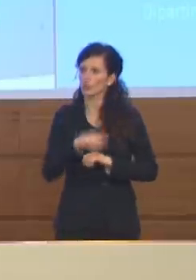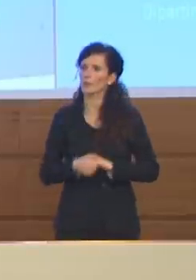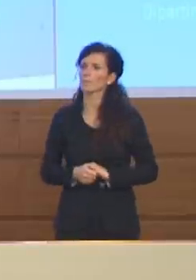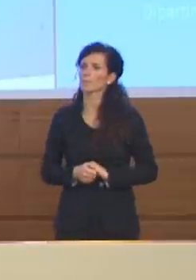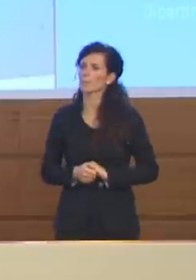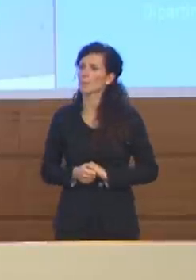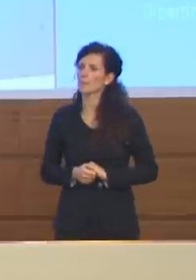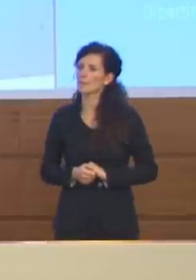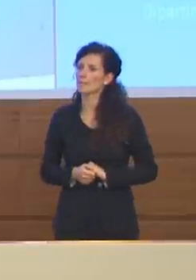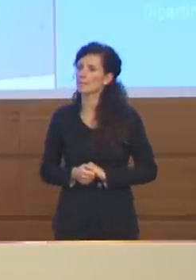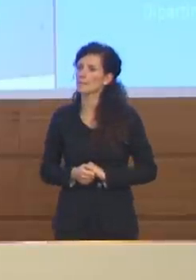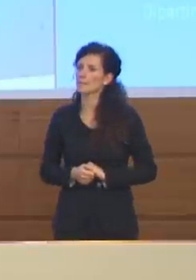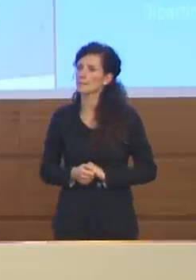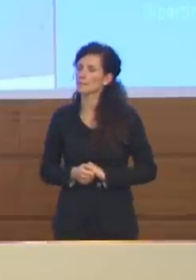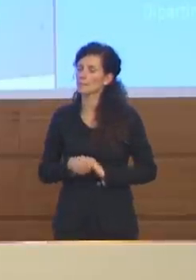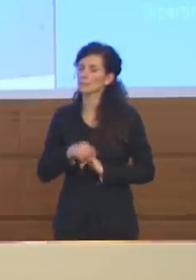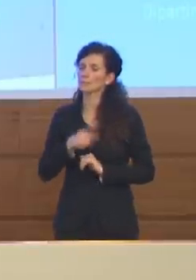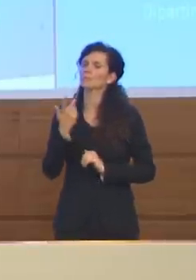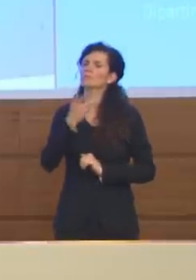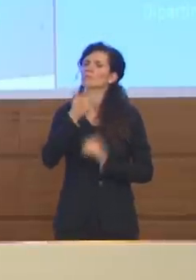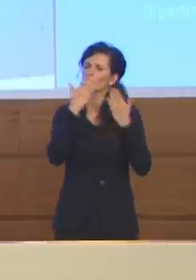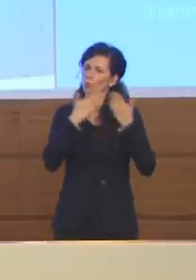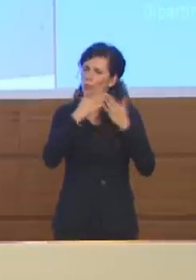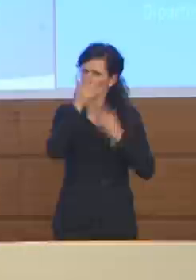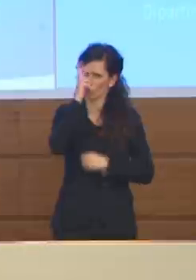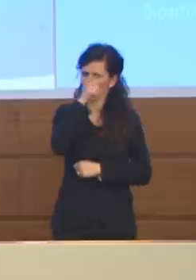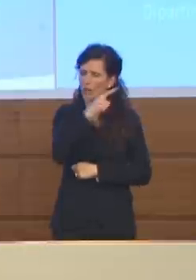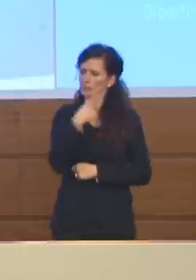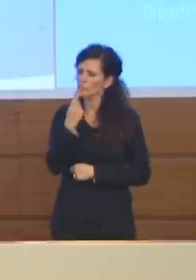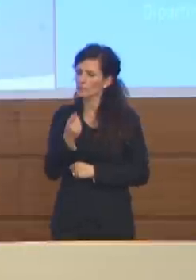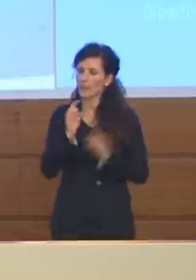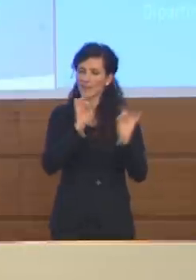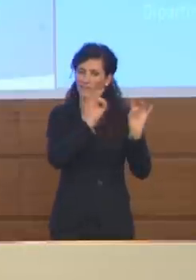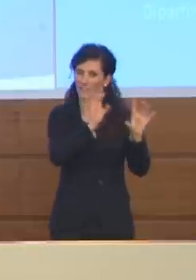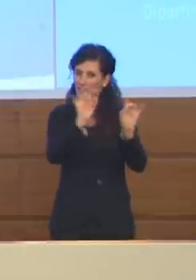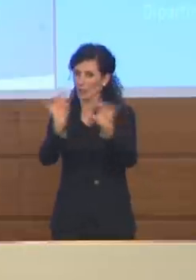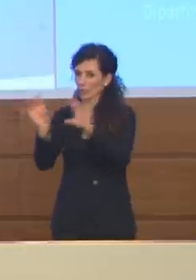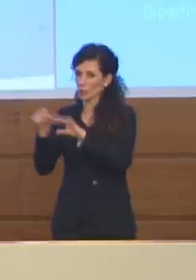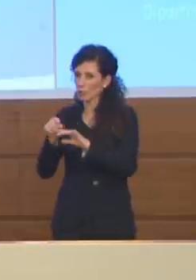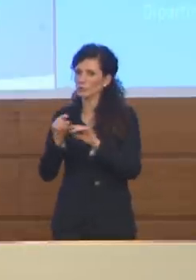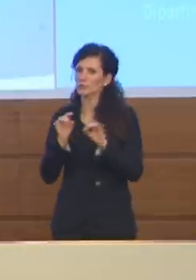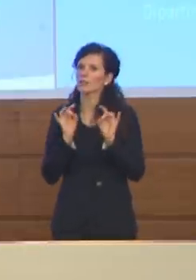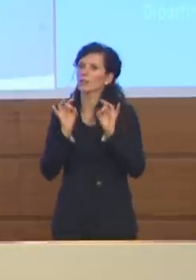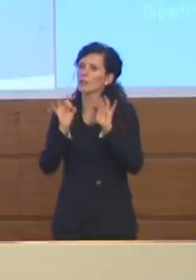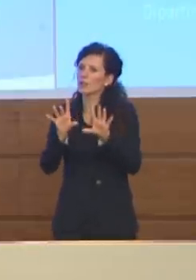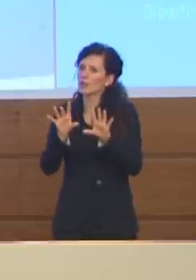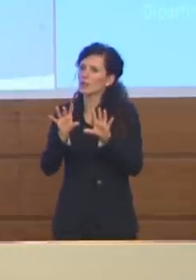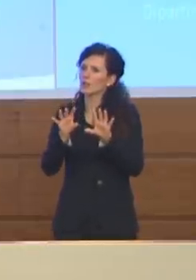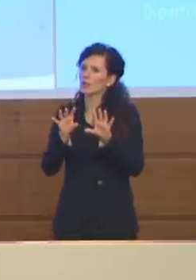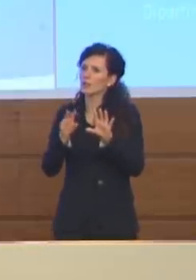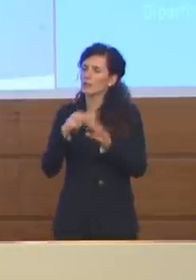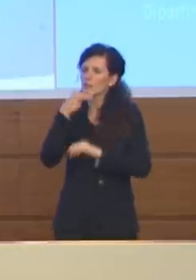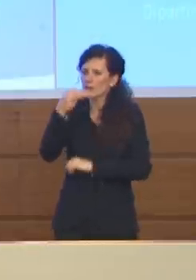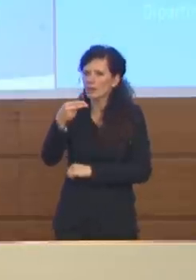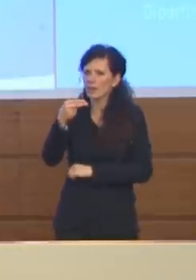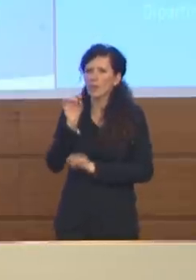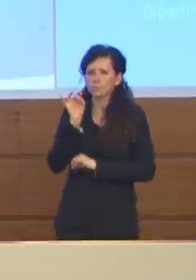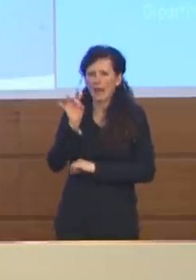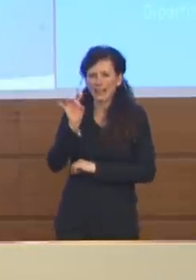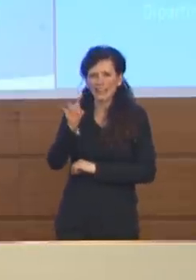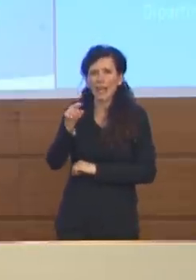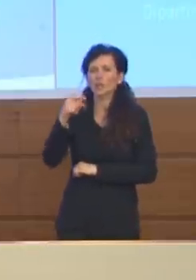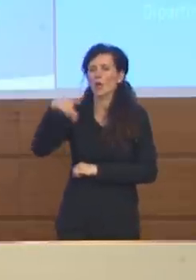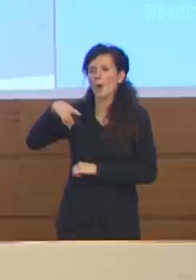quale il virus sas cup 2 in fette rebela il batterio chiamato privo della